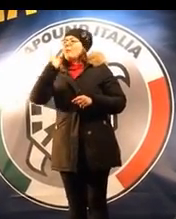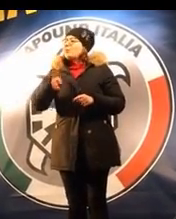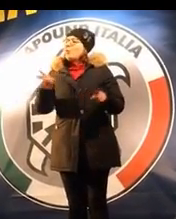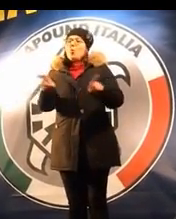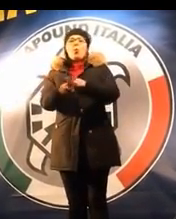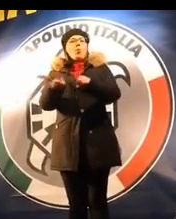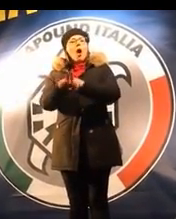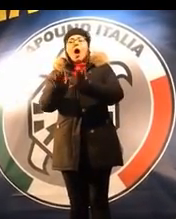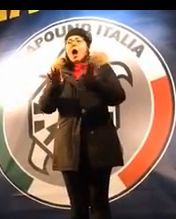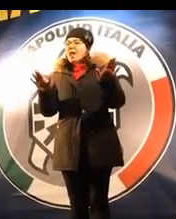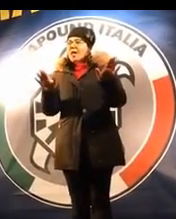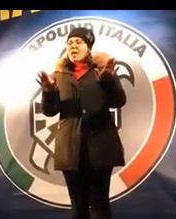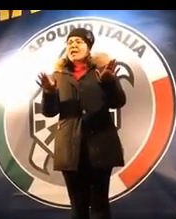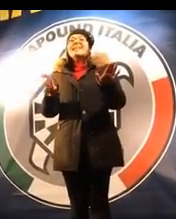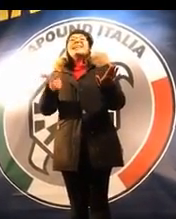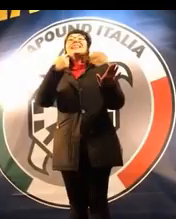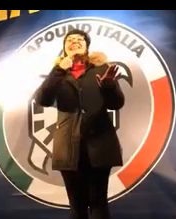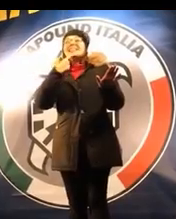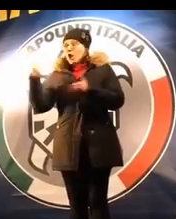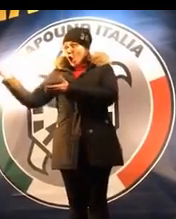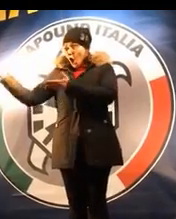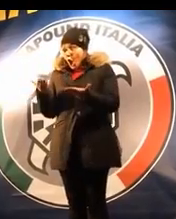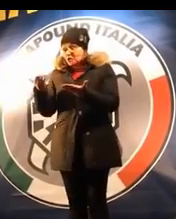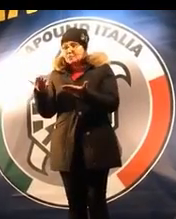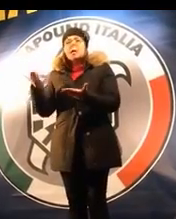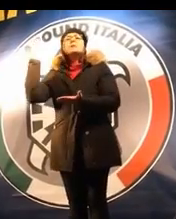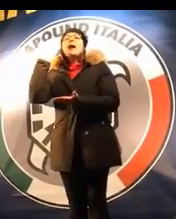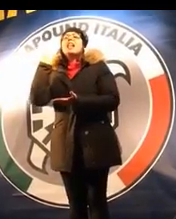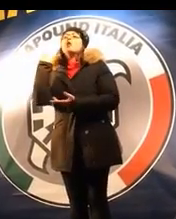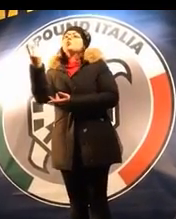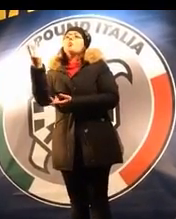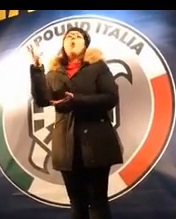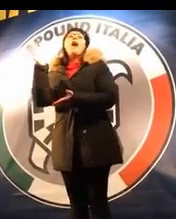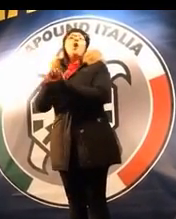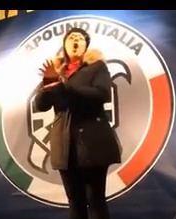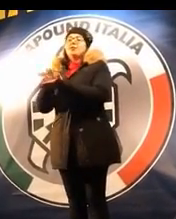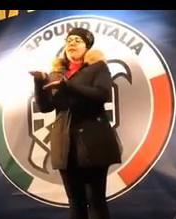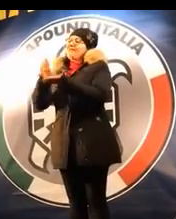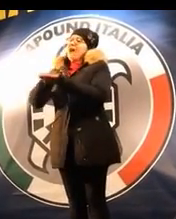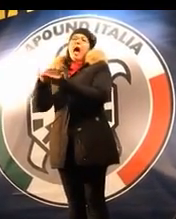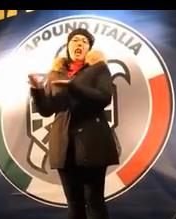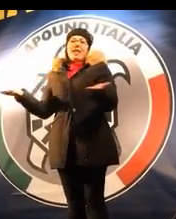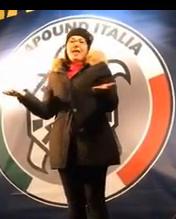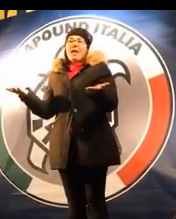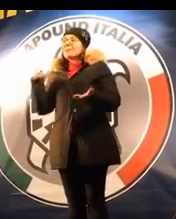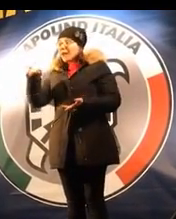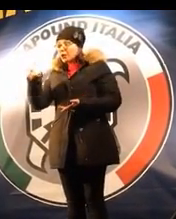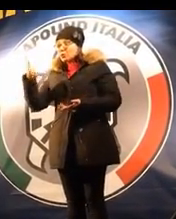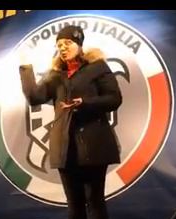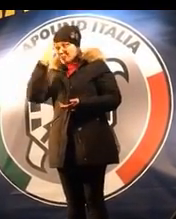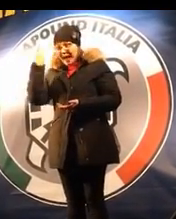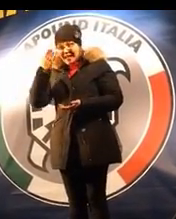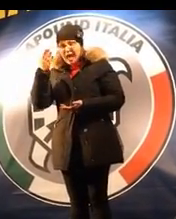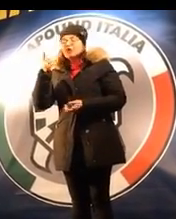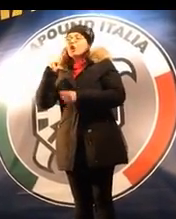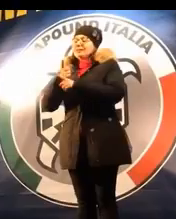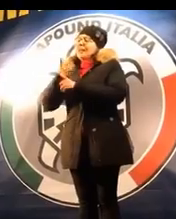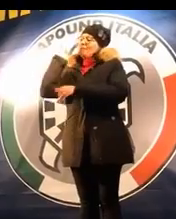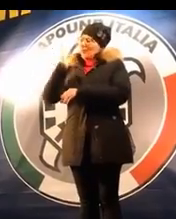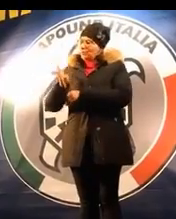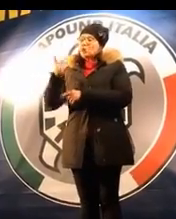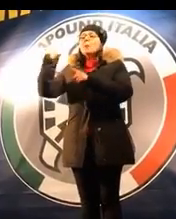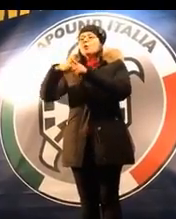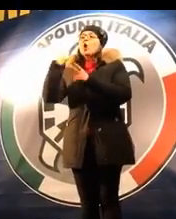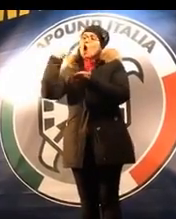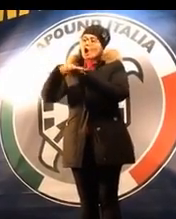chi sbaglia ed è ospite sbaglia 2 volte, e se sbagli 2 volte, oltre che pagare, devi essere immediatamente portato in un altro continente,